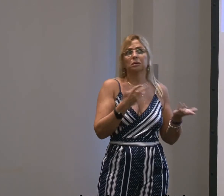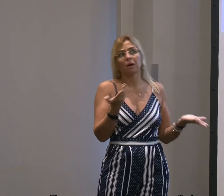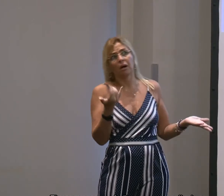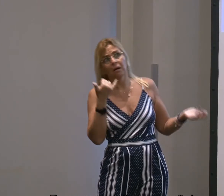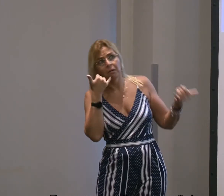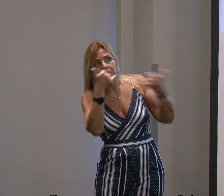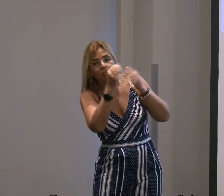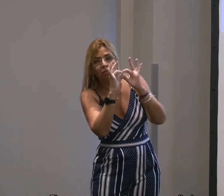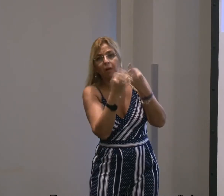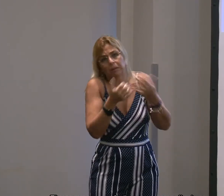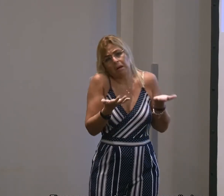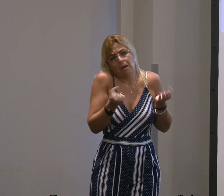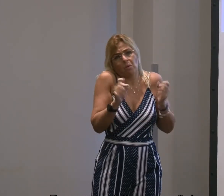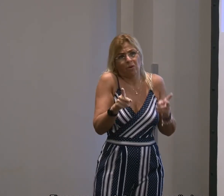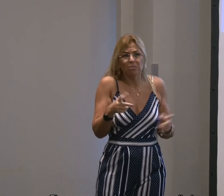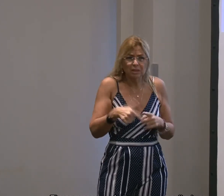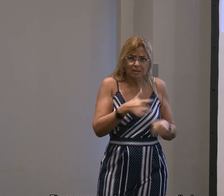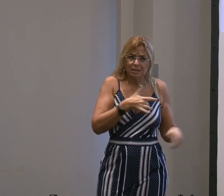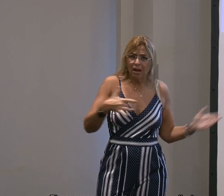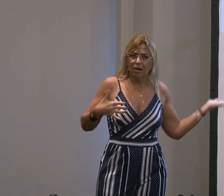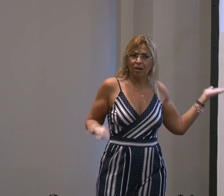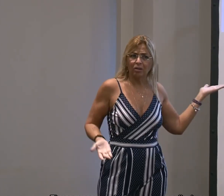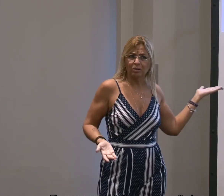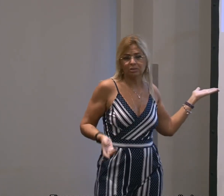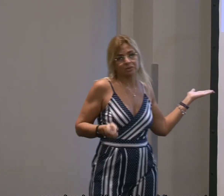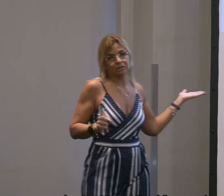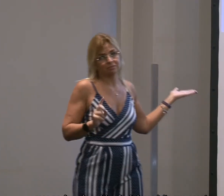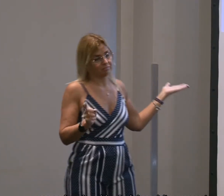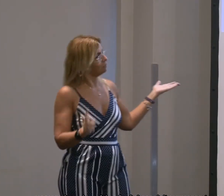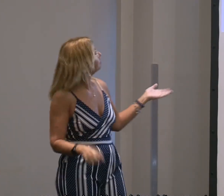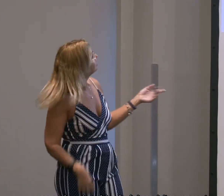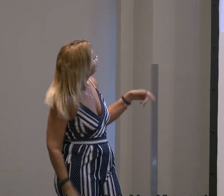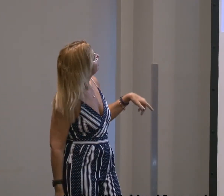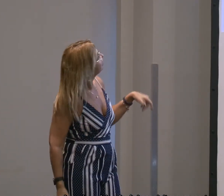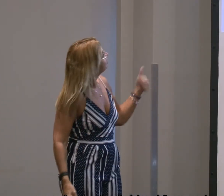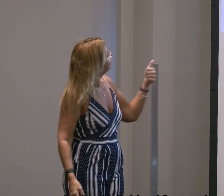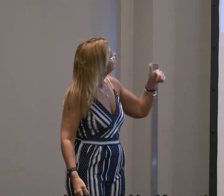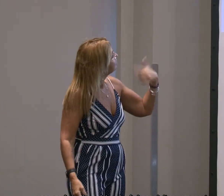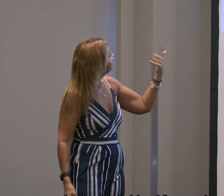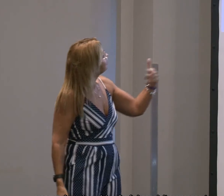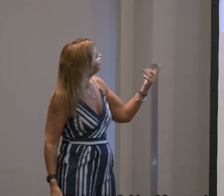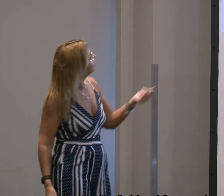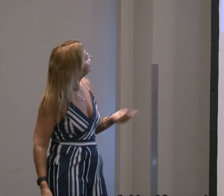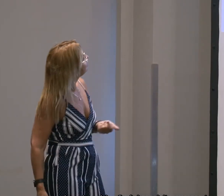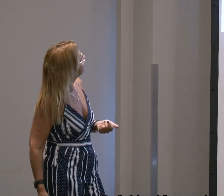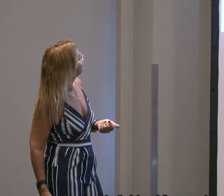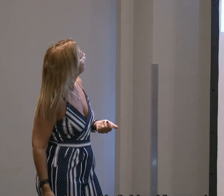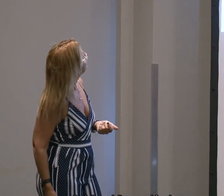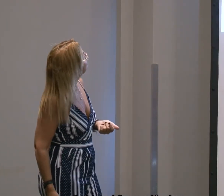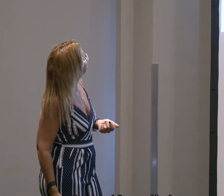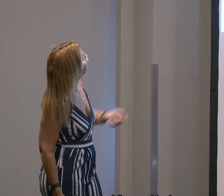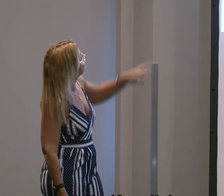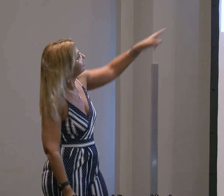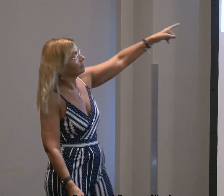né? Ele serve para vocês ligarem para poder pedir pizza e tudo mais, mas na área da saúde não é desse jeito que acontece, não é desse jeito que vai